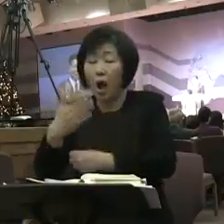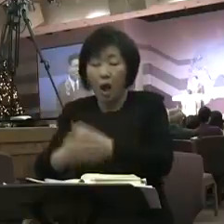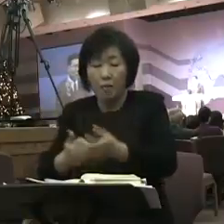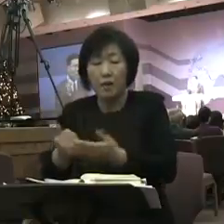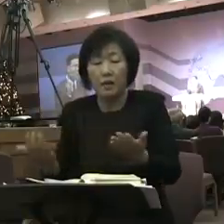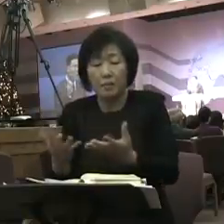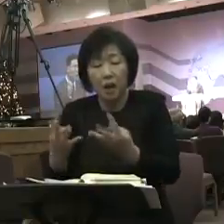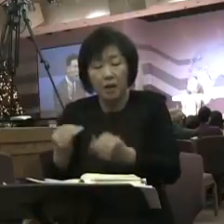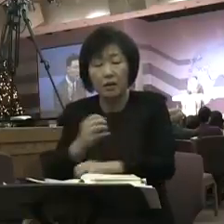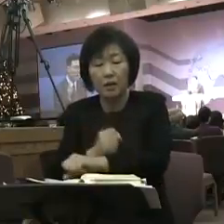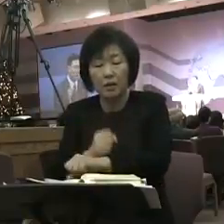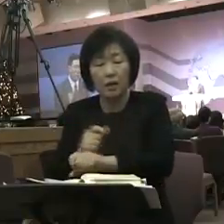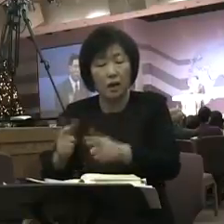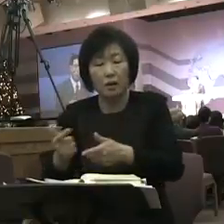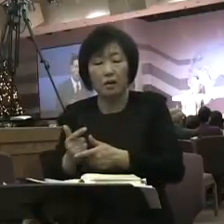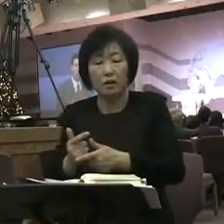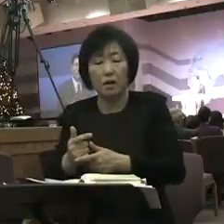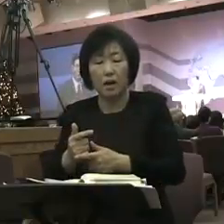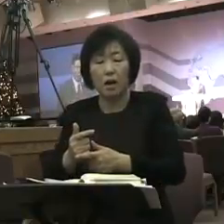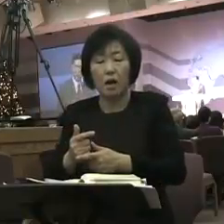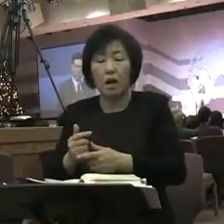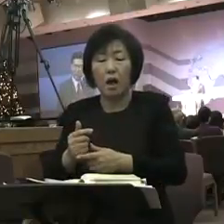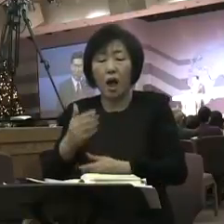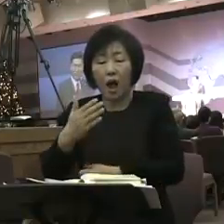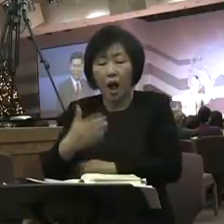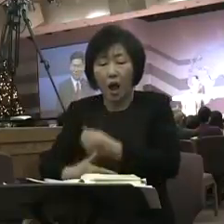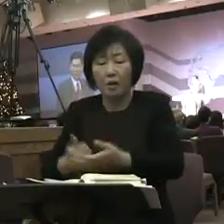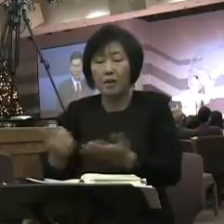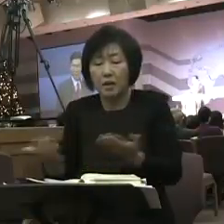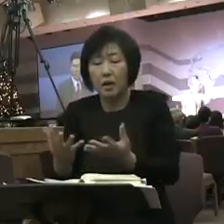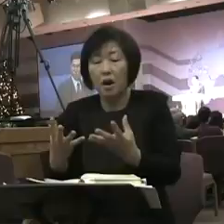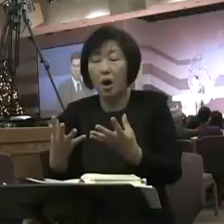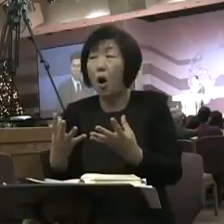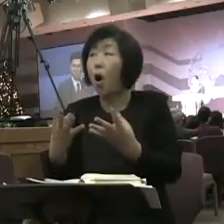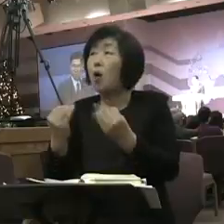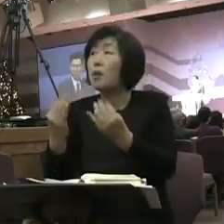얼마나 하나님의 일을 할 수 있는 사람으로 오늘도 준비가 되어져 있는가.